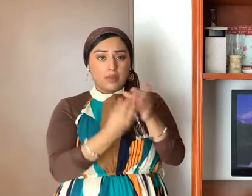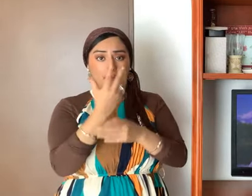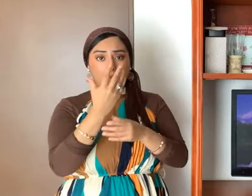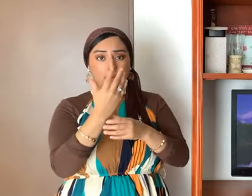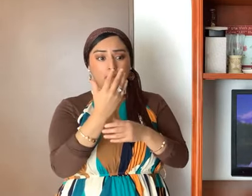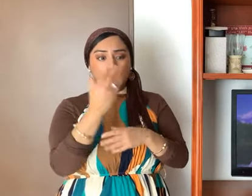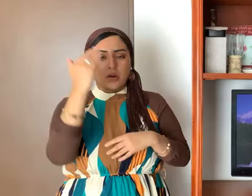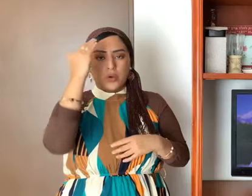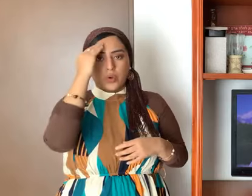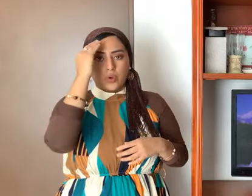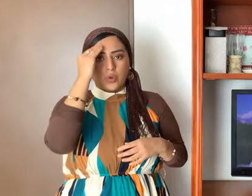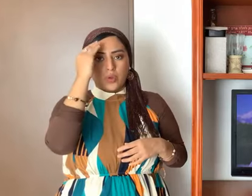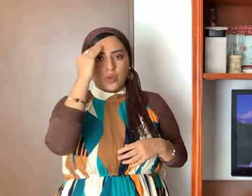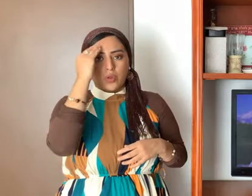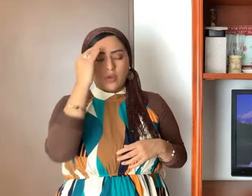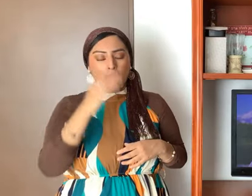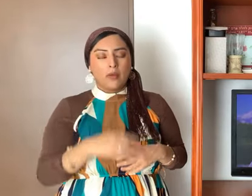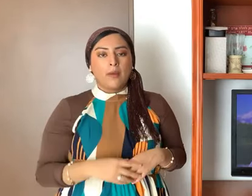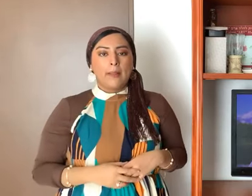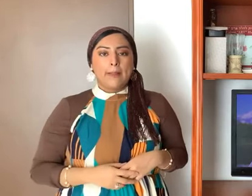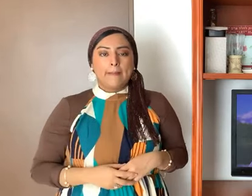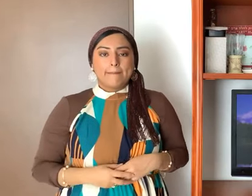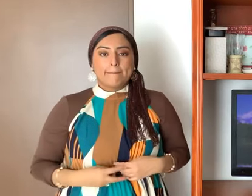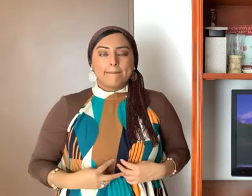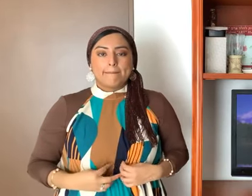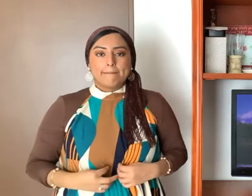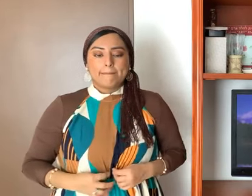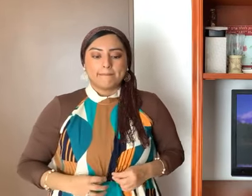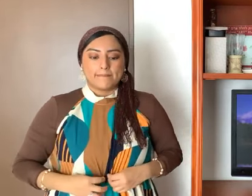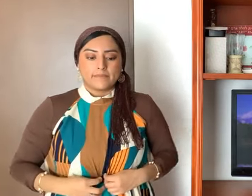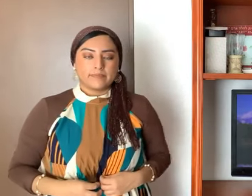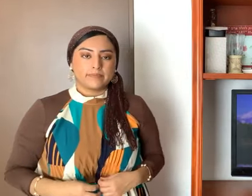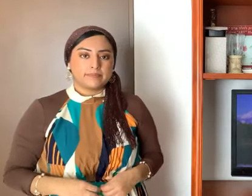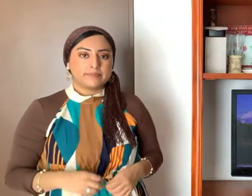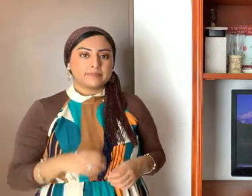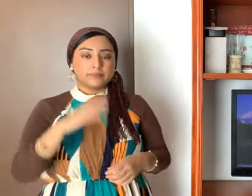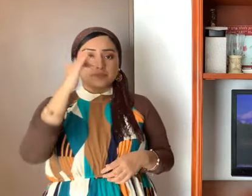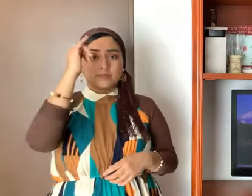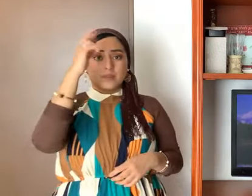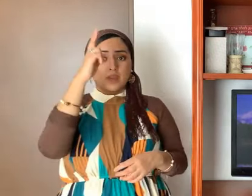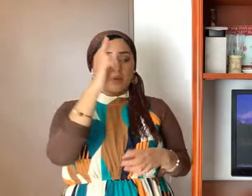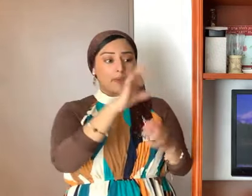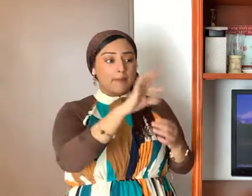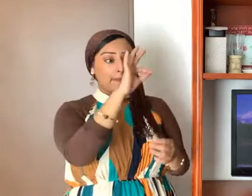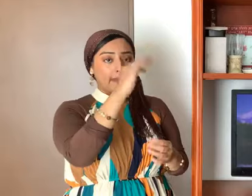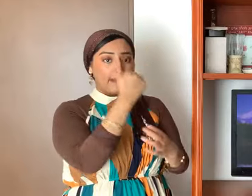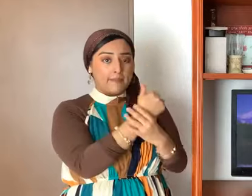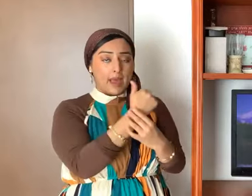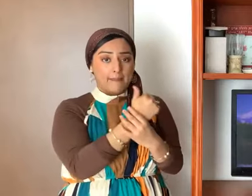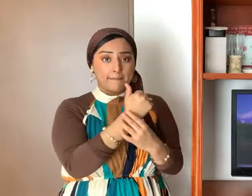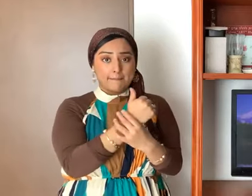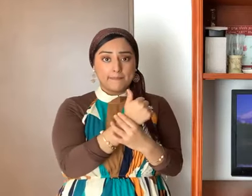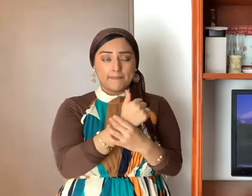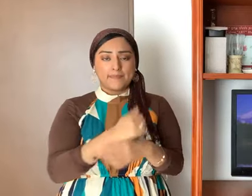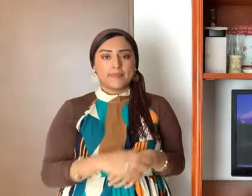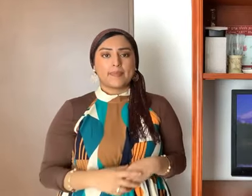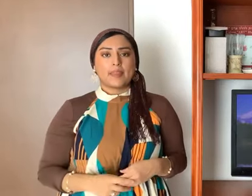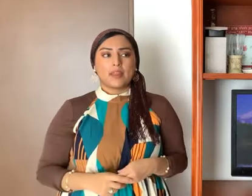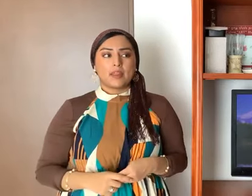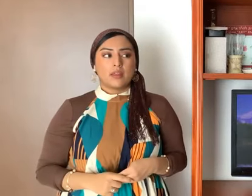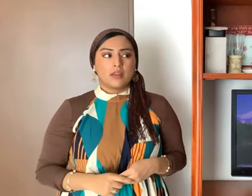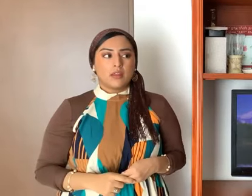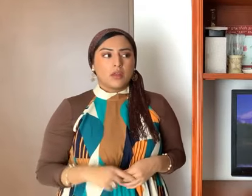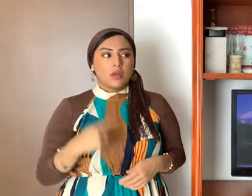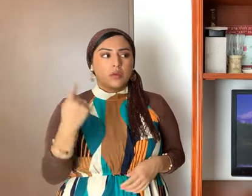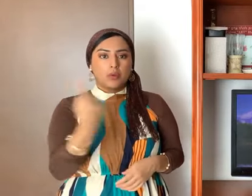los conoceréis. ¿Amén? Entonces, el llamado de Abraham, vamos a decirlo así, de alguna